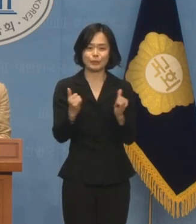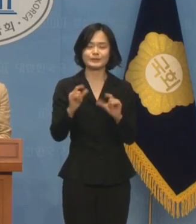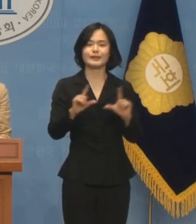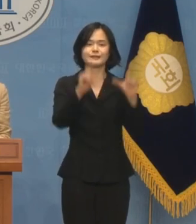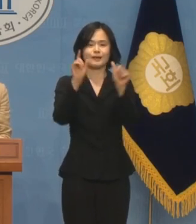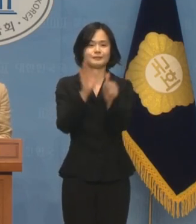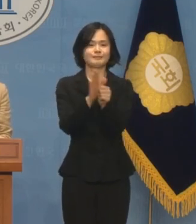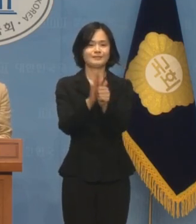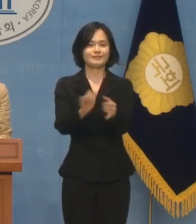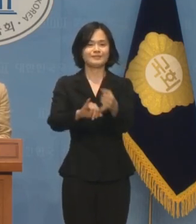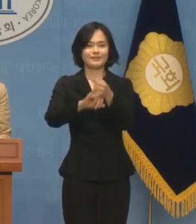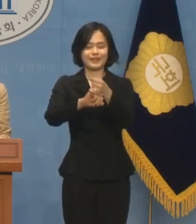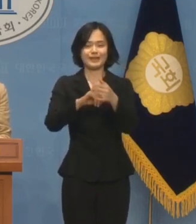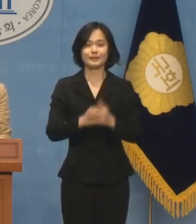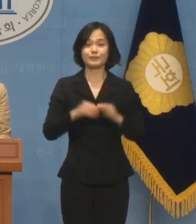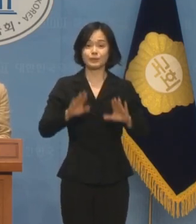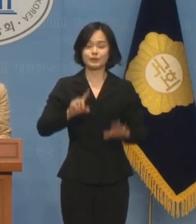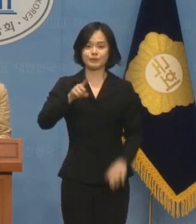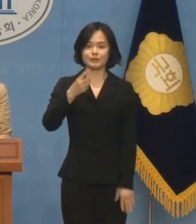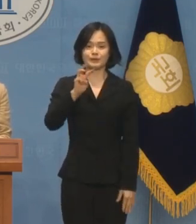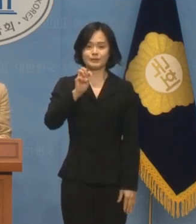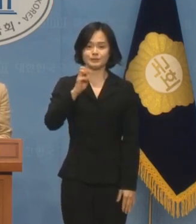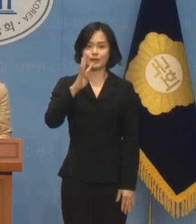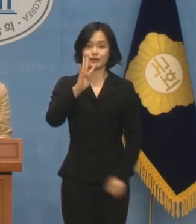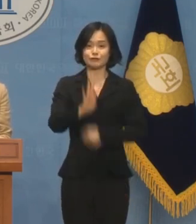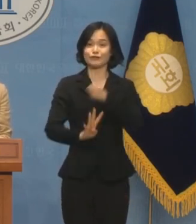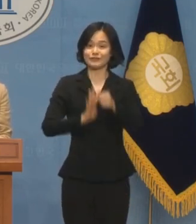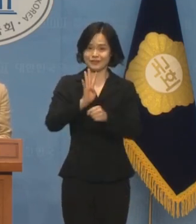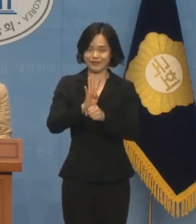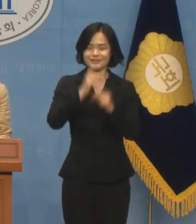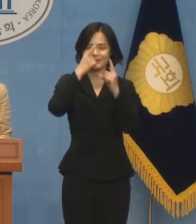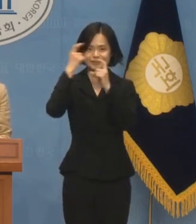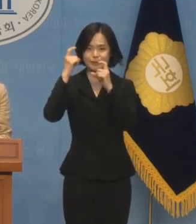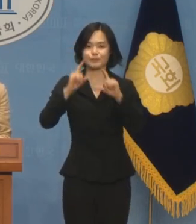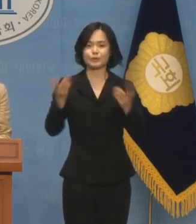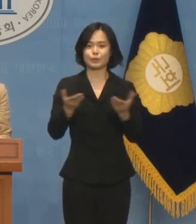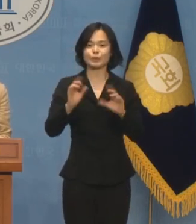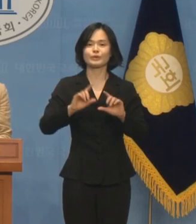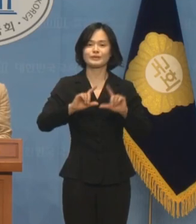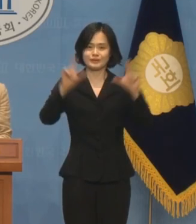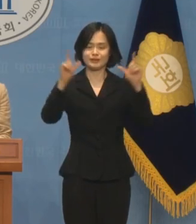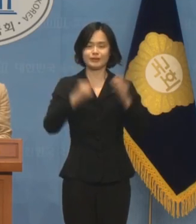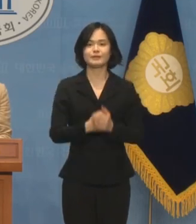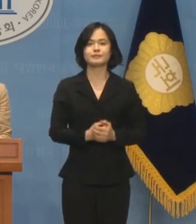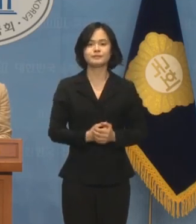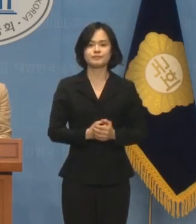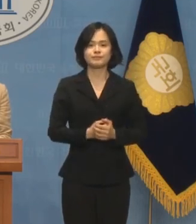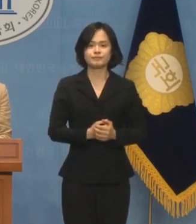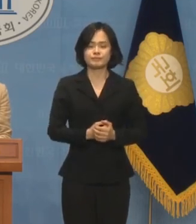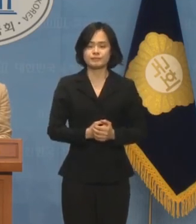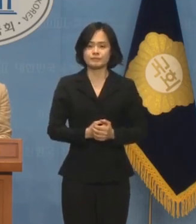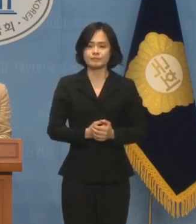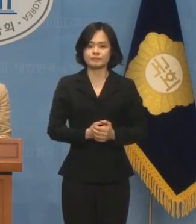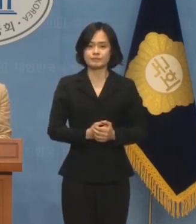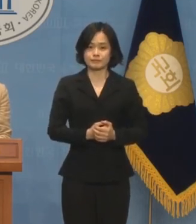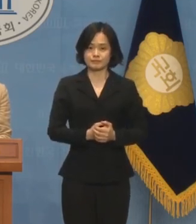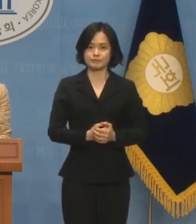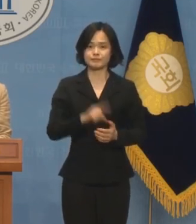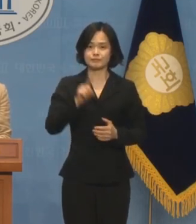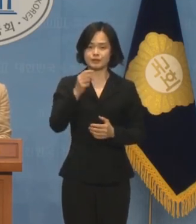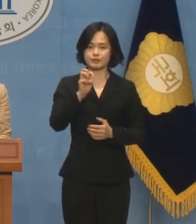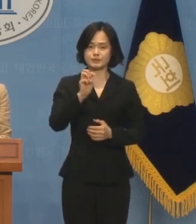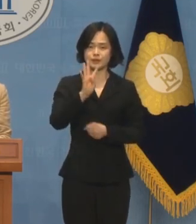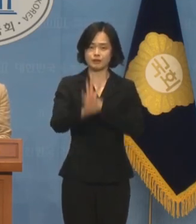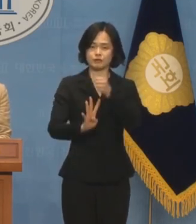134주년 노동절 있니다 8시간 노동을 외치며 간결을 이뤄낸 1334년 전